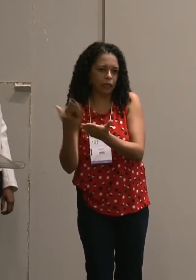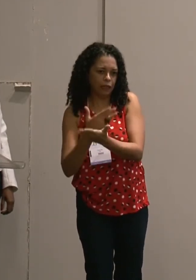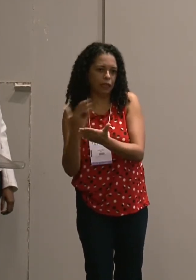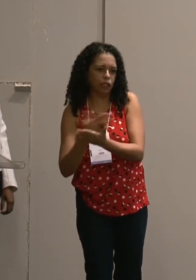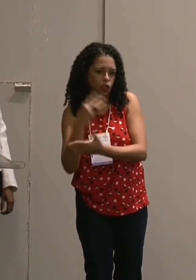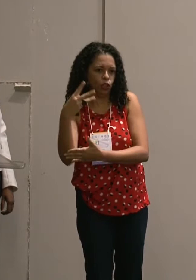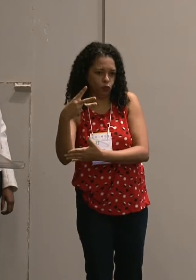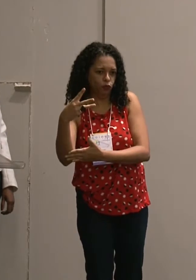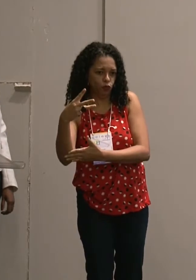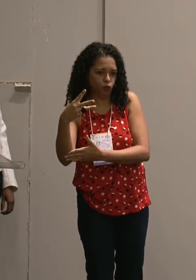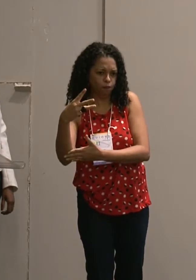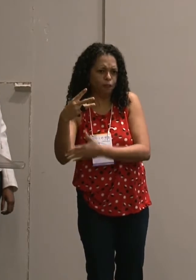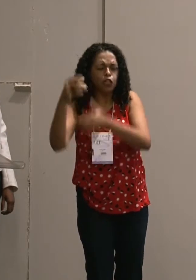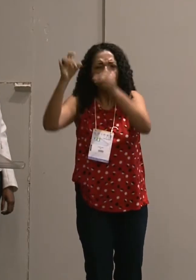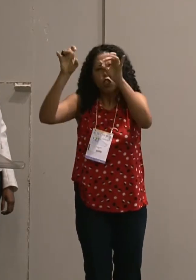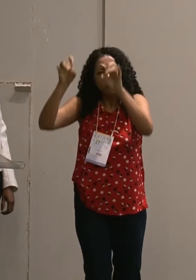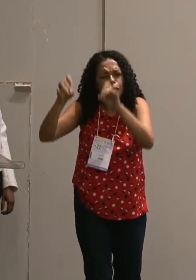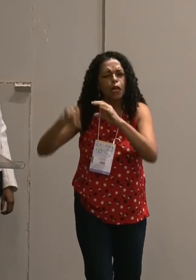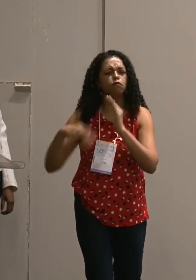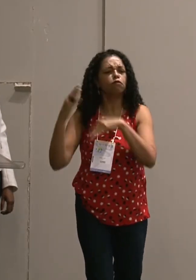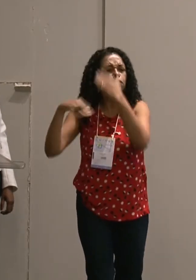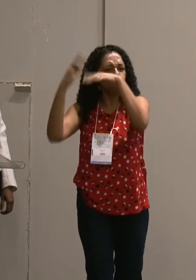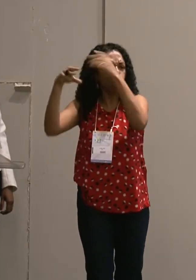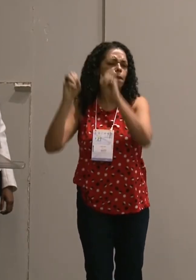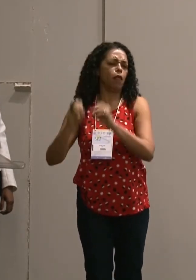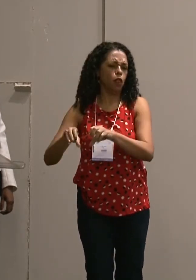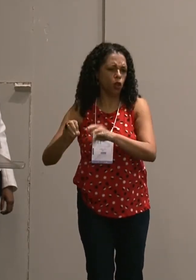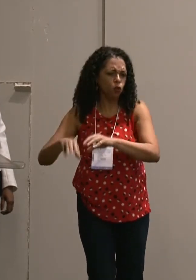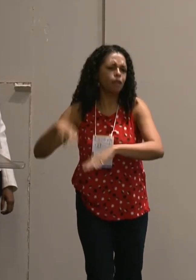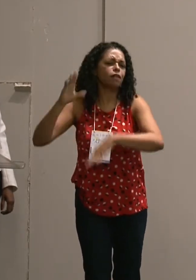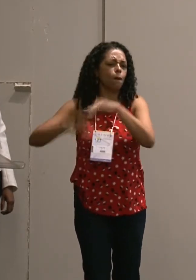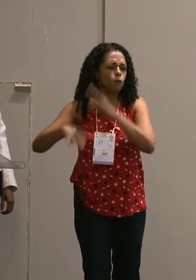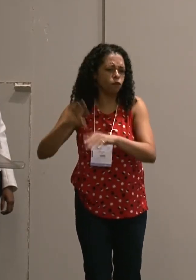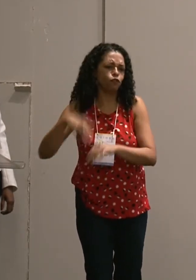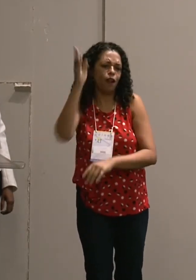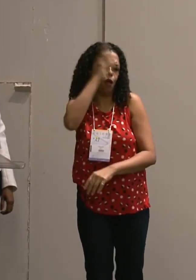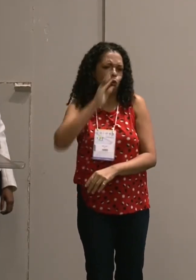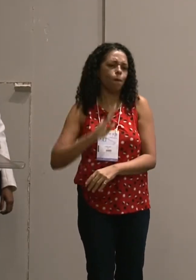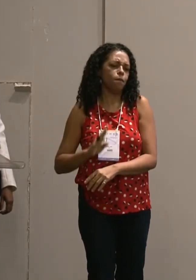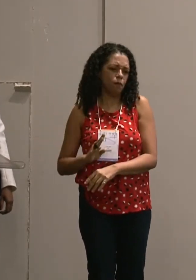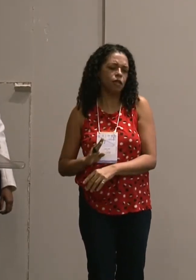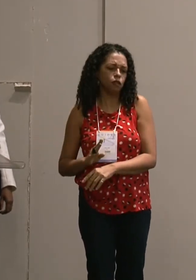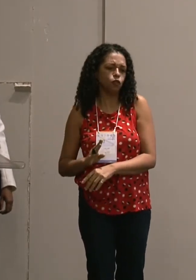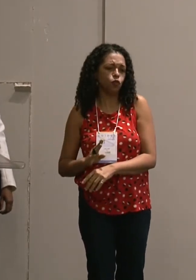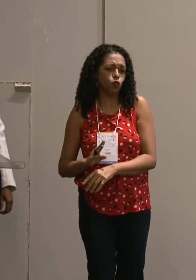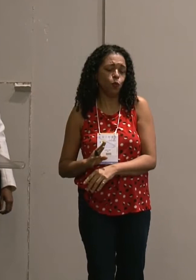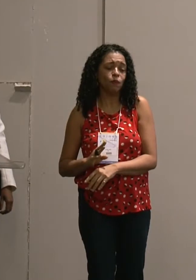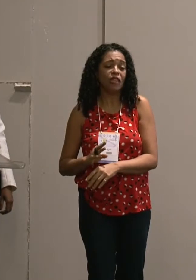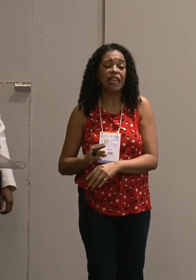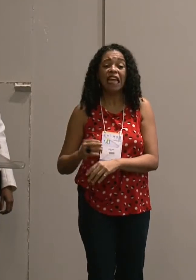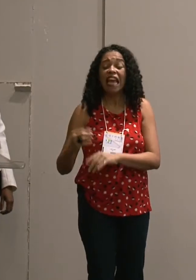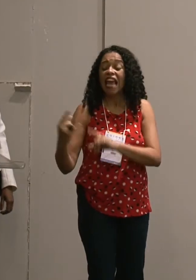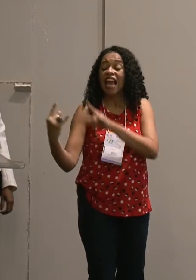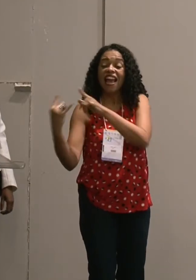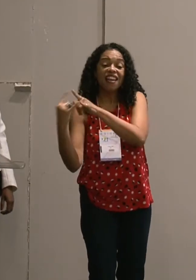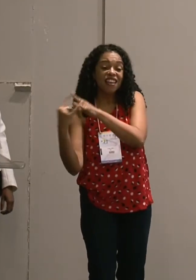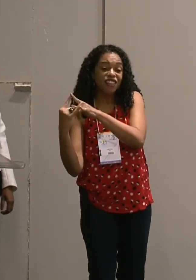três livros falando a respeito disso explicando detalhadamente a educação profissional no Brasil de surdos no Brasil